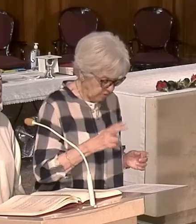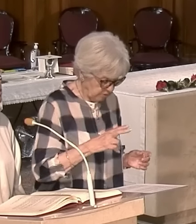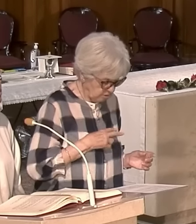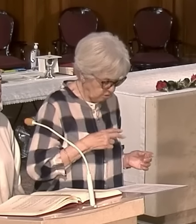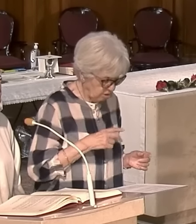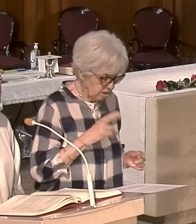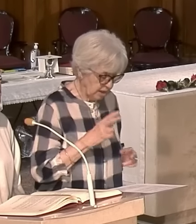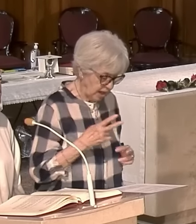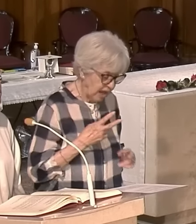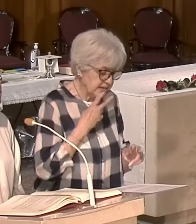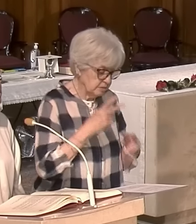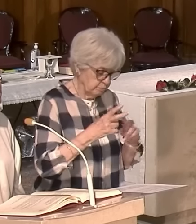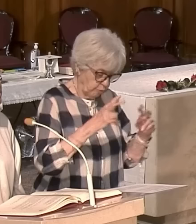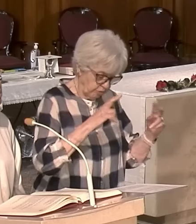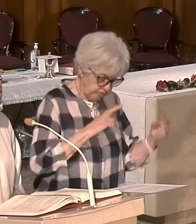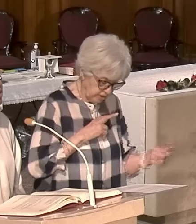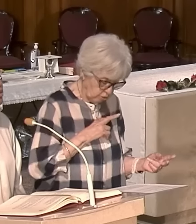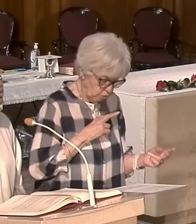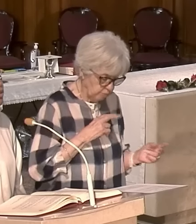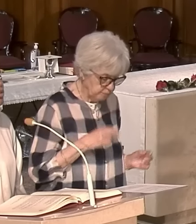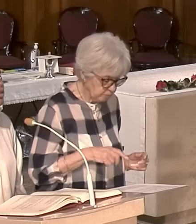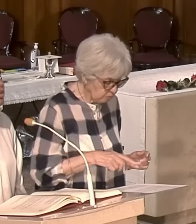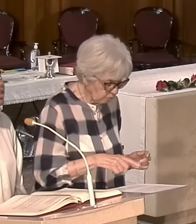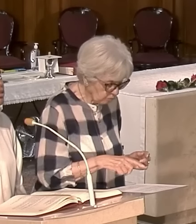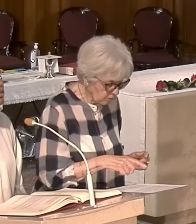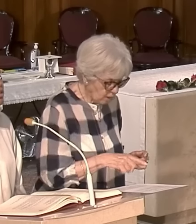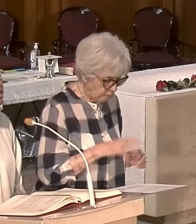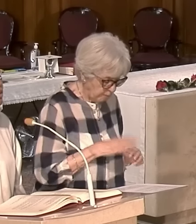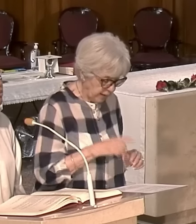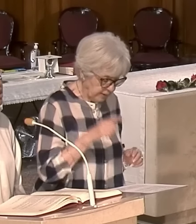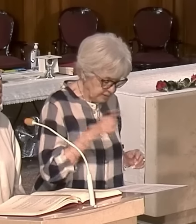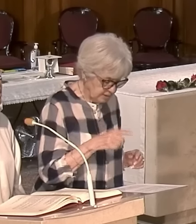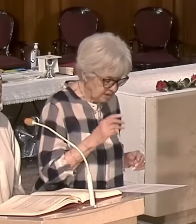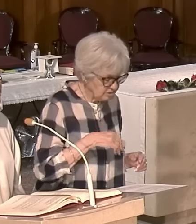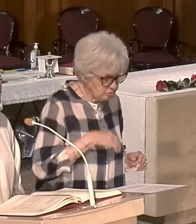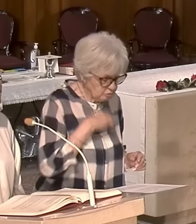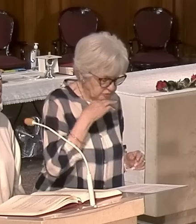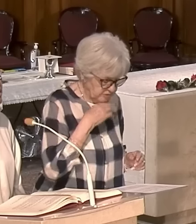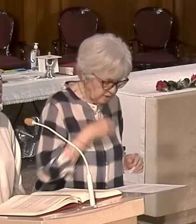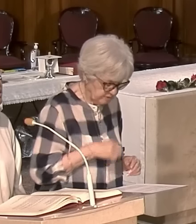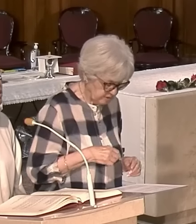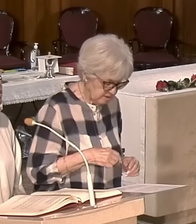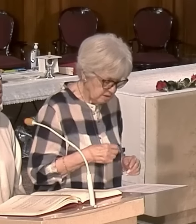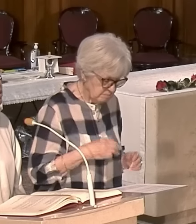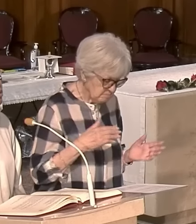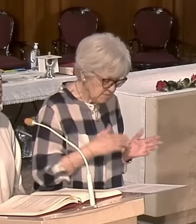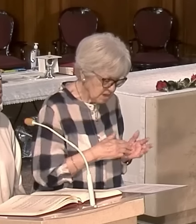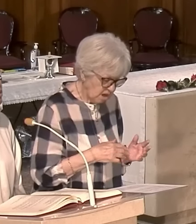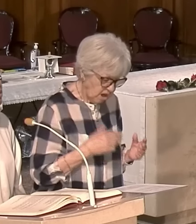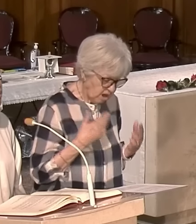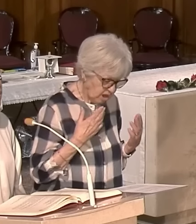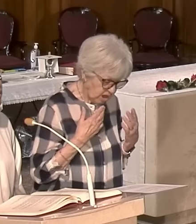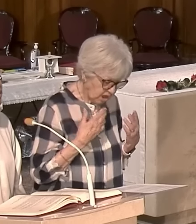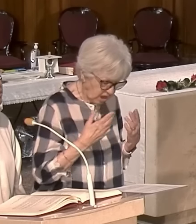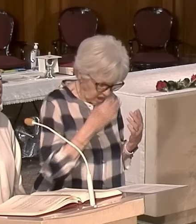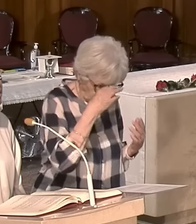Cristo. Por eso vivo contento en medio de las debilidades, los insultos, las